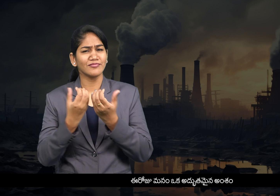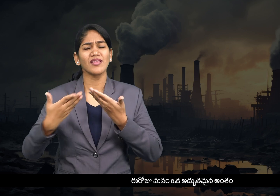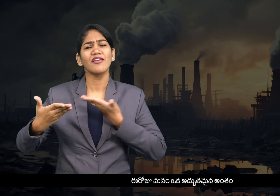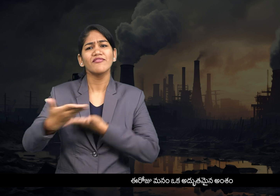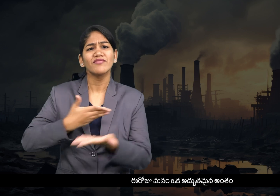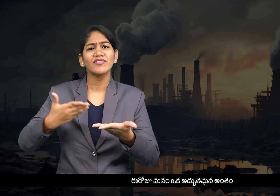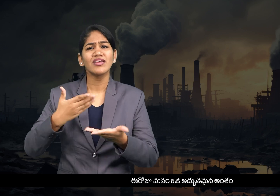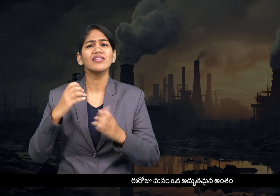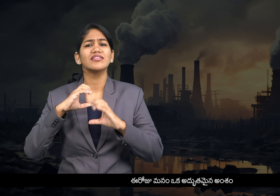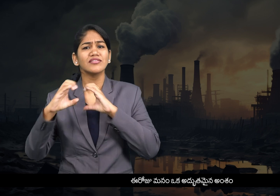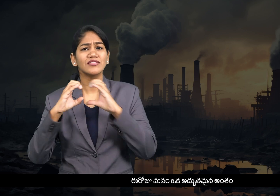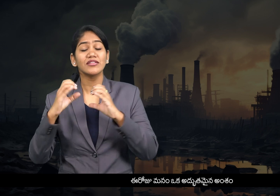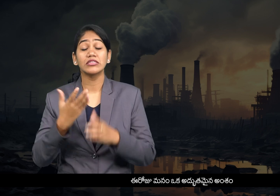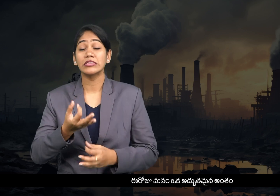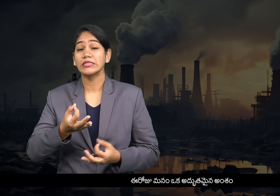అంశం